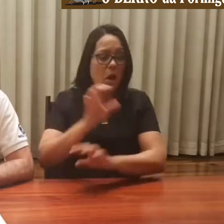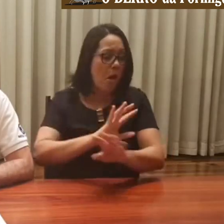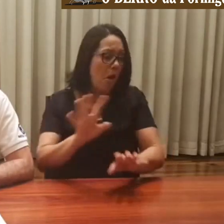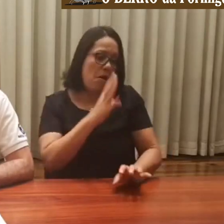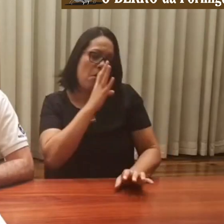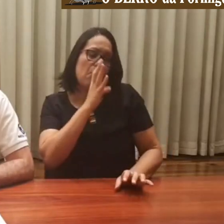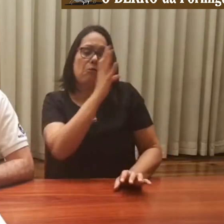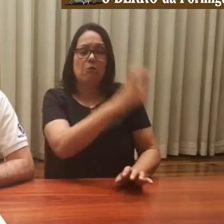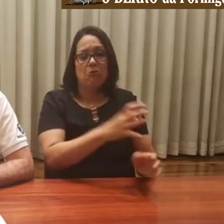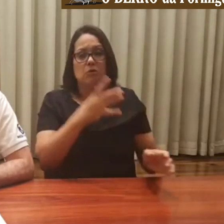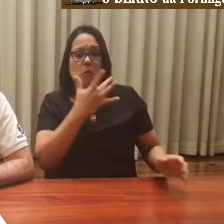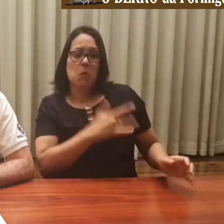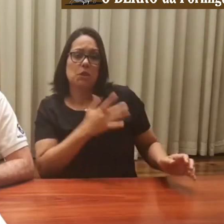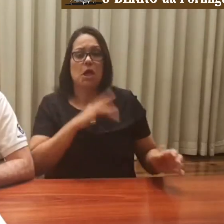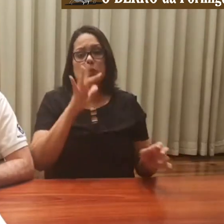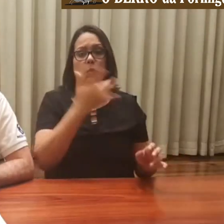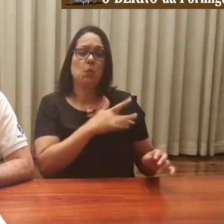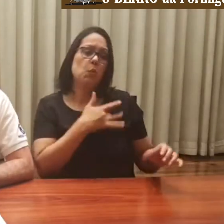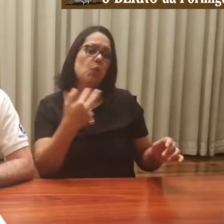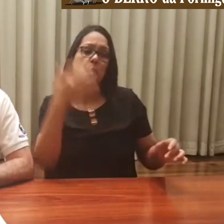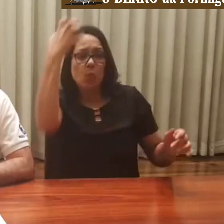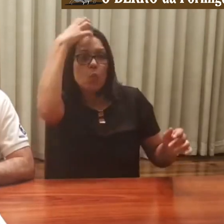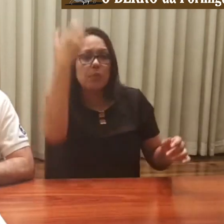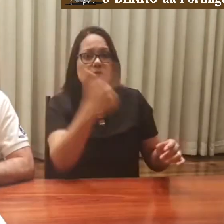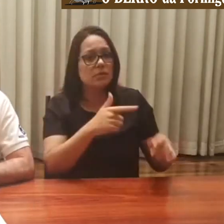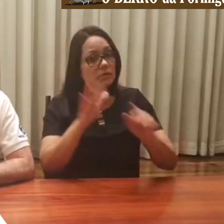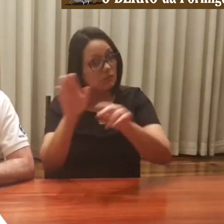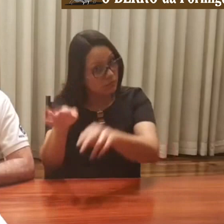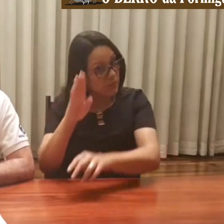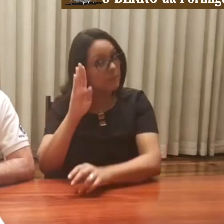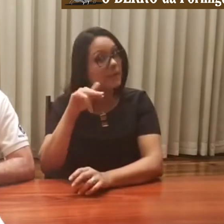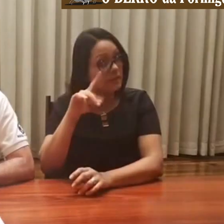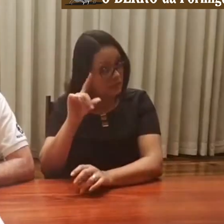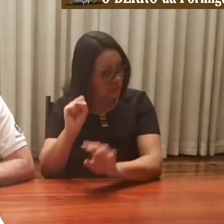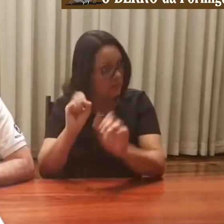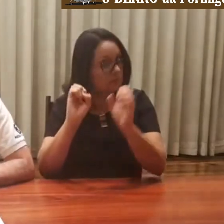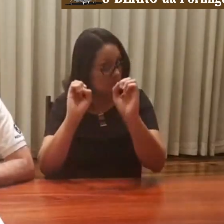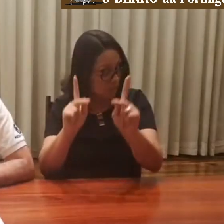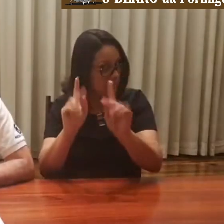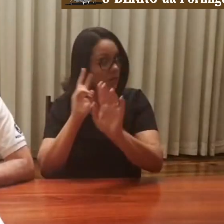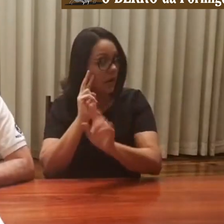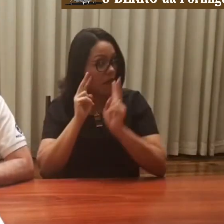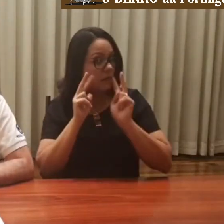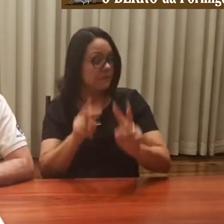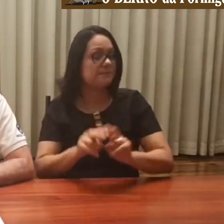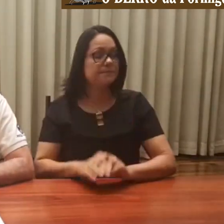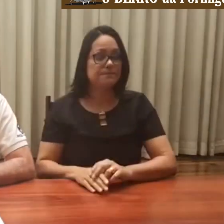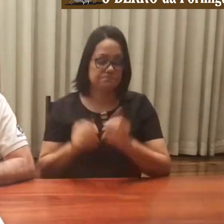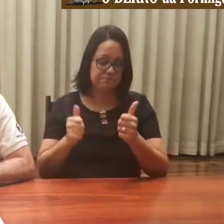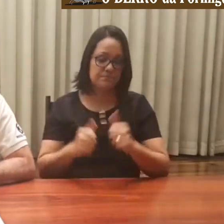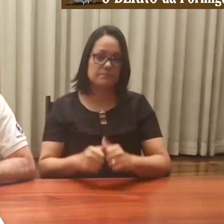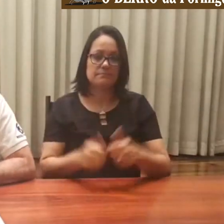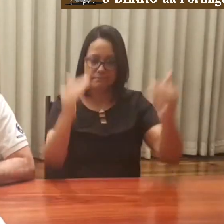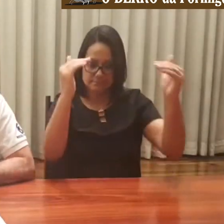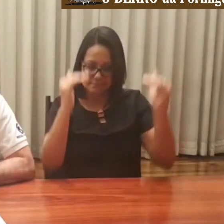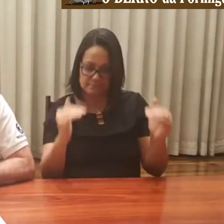toda do BNDES também, ok? BNDES da Safra. Outra coisa.